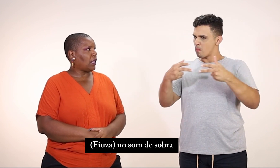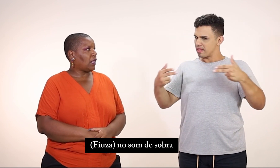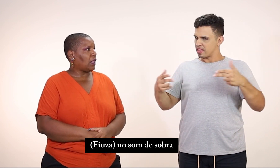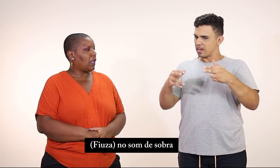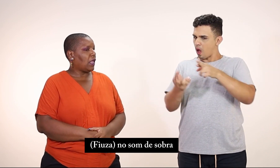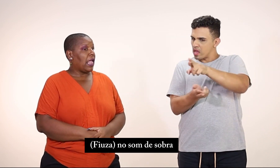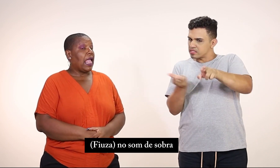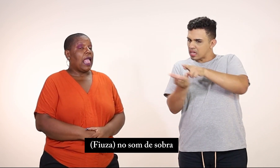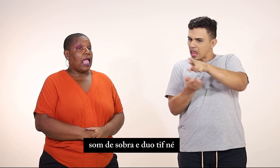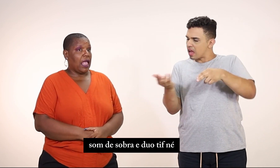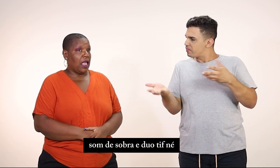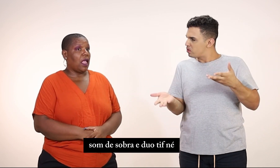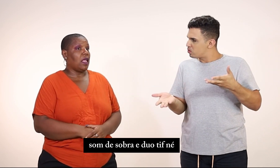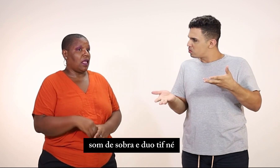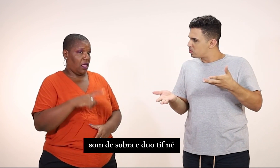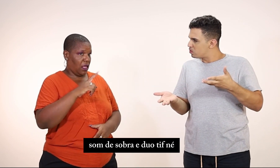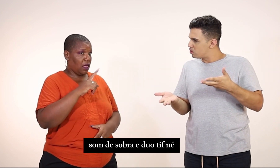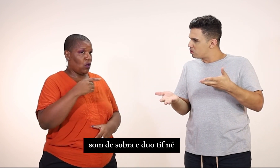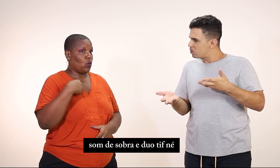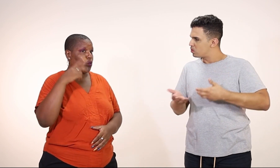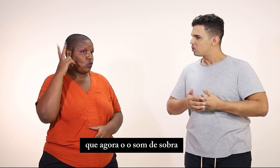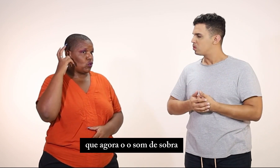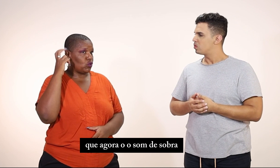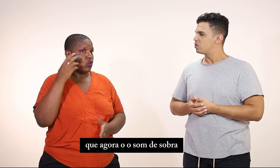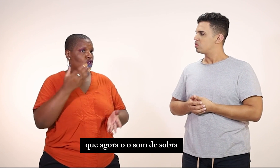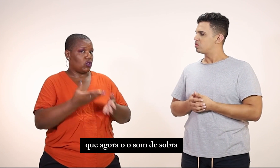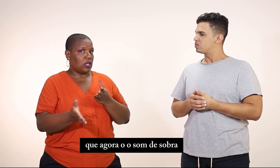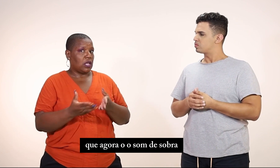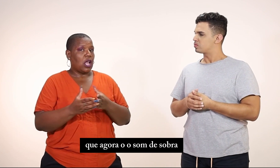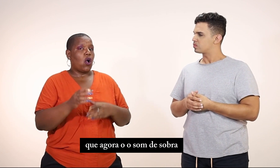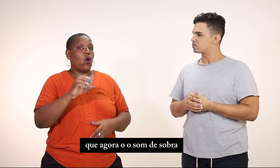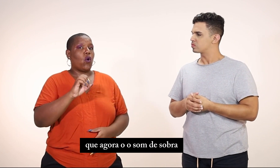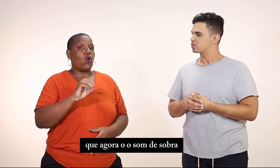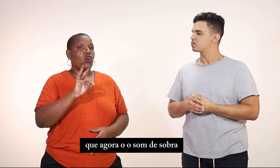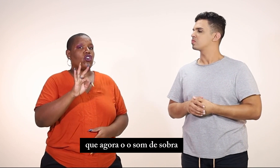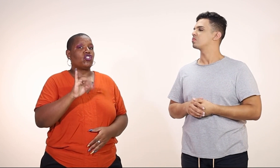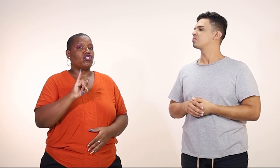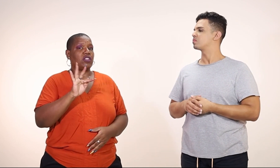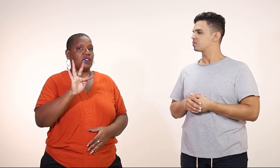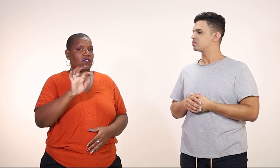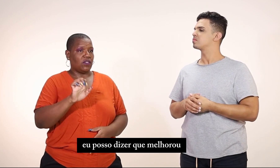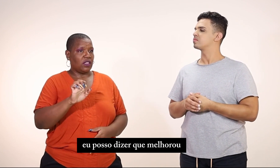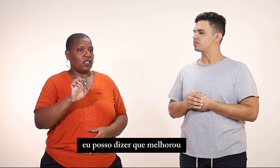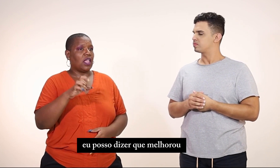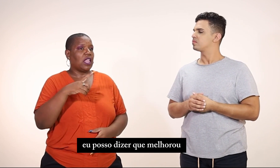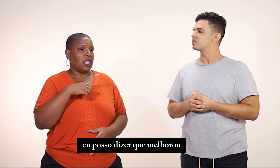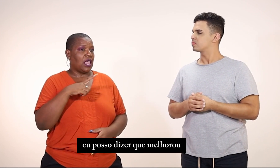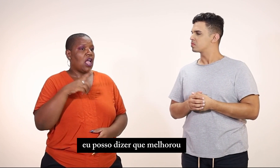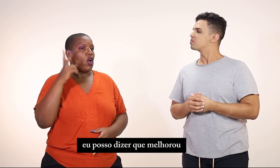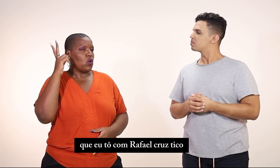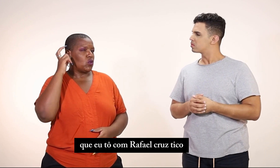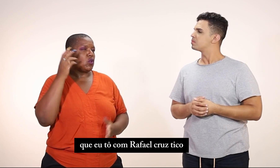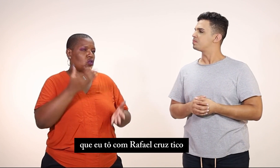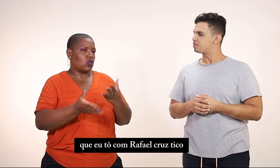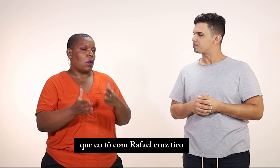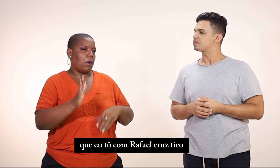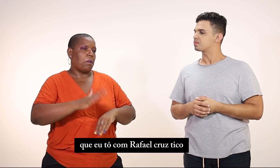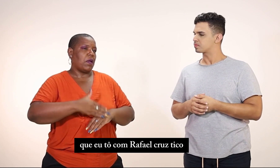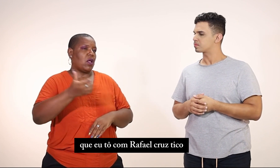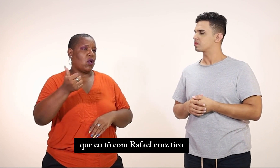de Sobra e do Otif, né? Que agora o Som de Sobra, eu posso dizer que melhorou, que eu tô com o Rafael Cruz Tico,